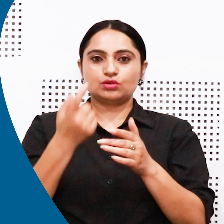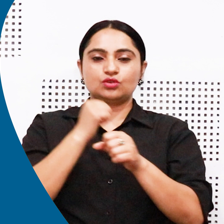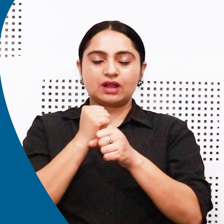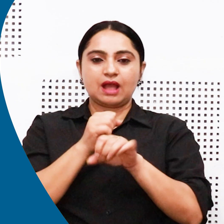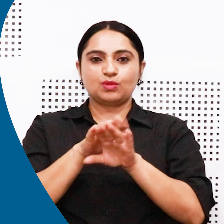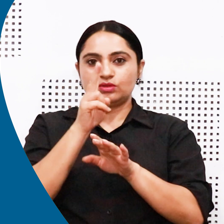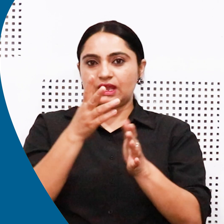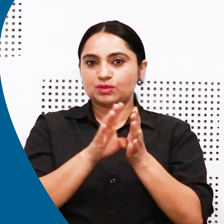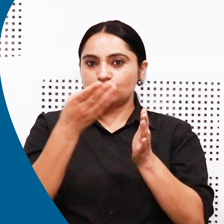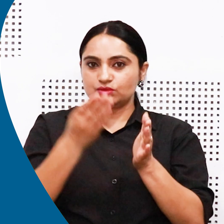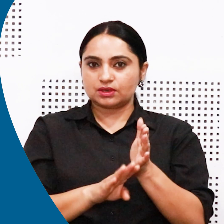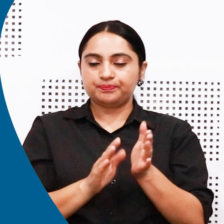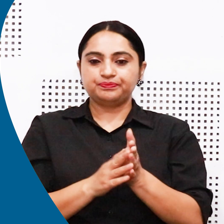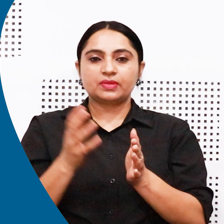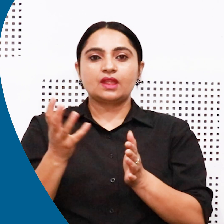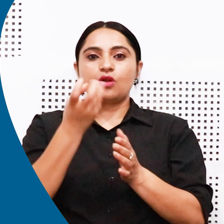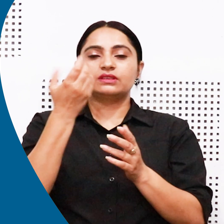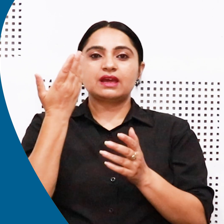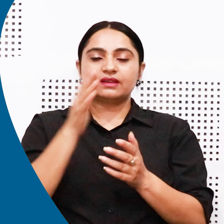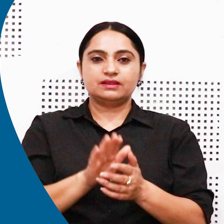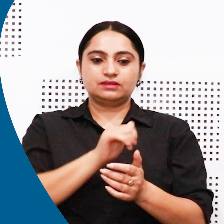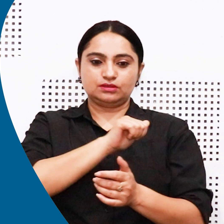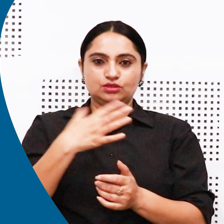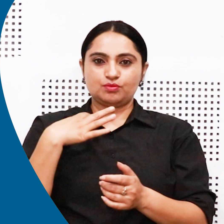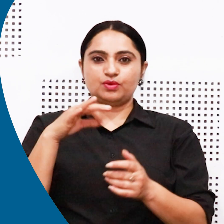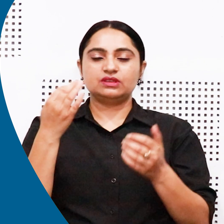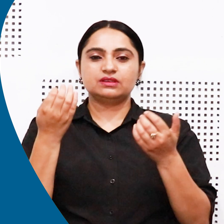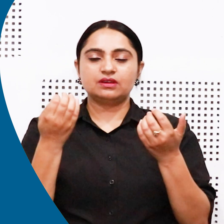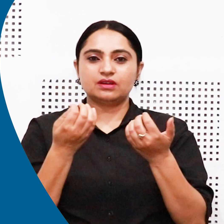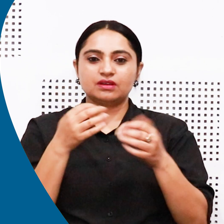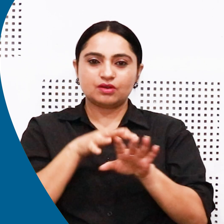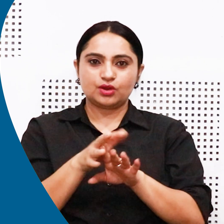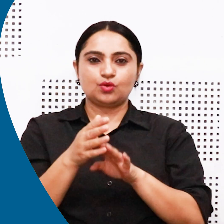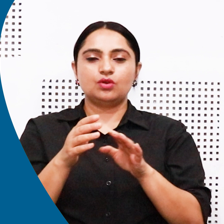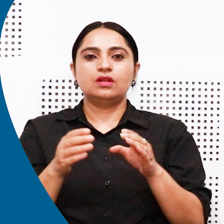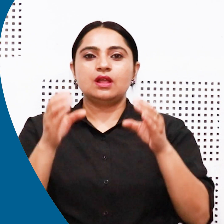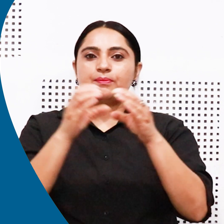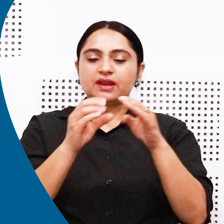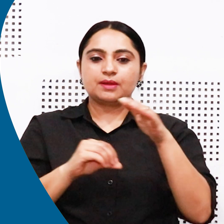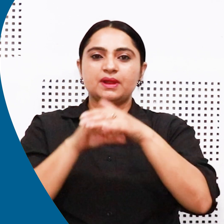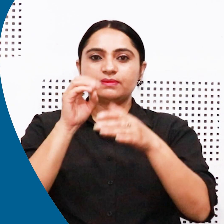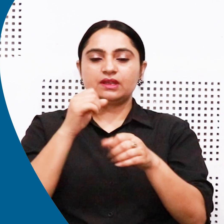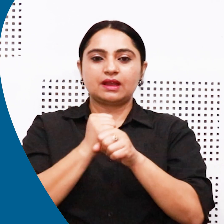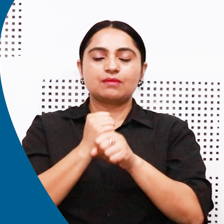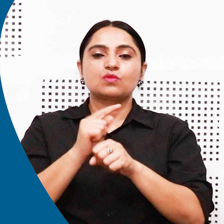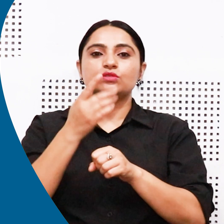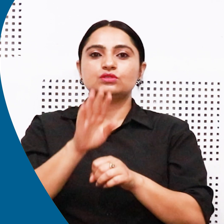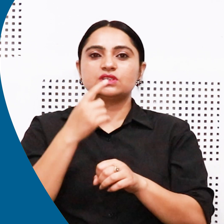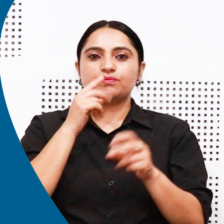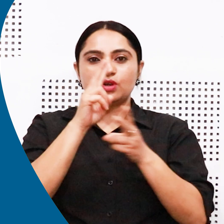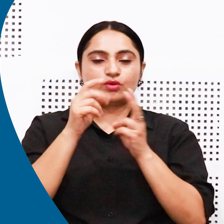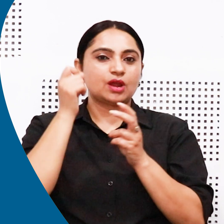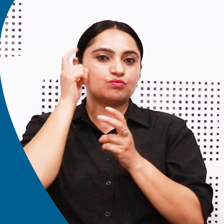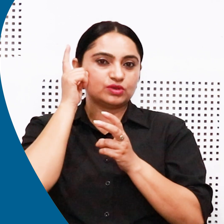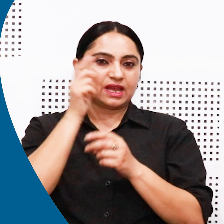कामहरू त्यहाँबाट हुँदा रहेछन्, अधिकार के रहेछ, जनप्रतिनिधिले गरिरहेका पालिकाले प्राथमिकता दिइरहेका कामहरू कस्ता रहेछन् भन्ने कुराको